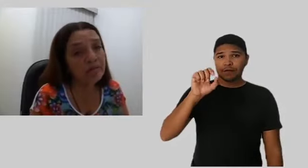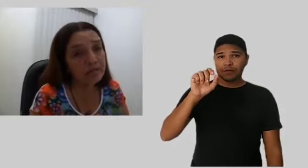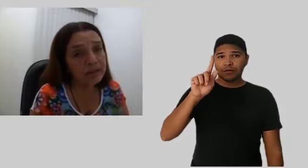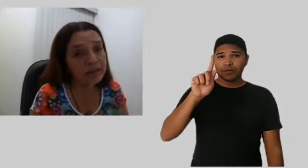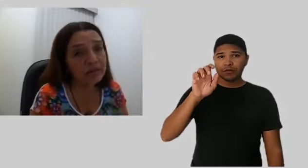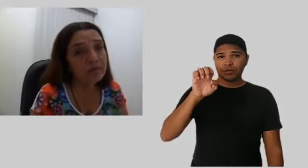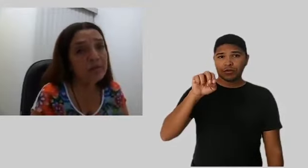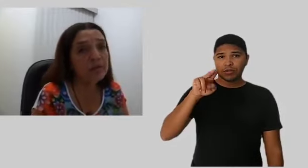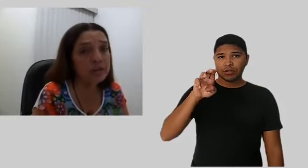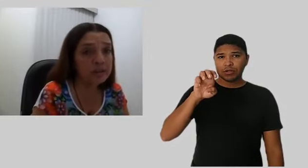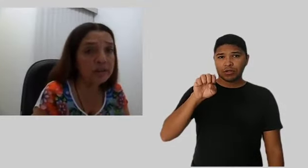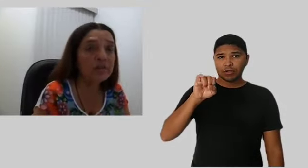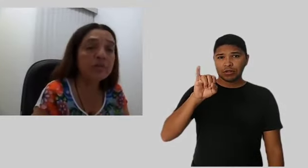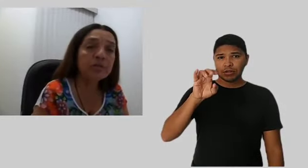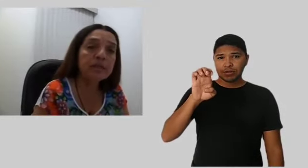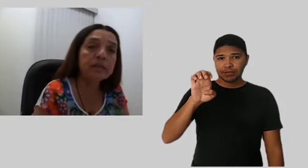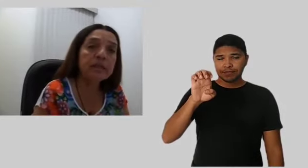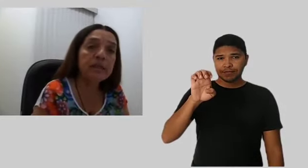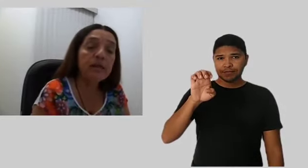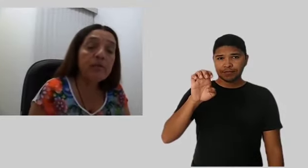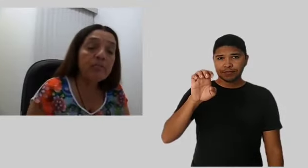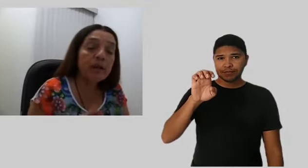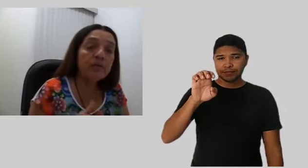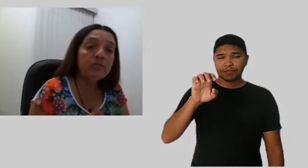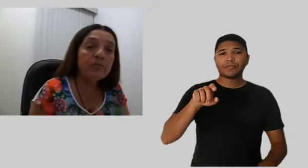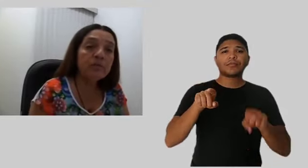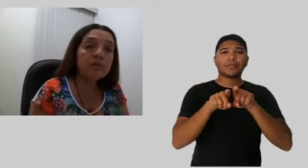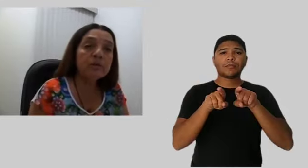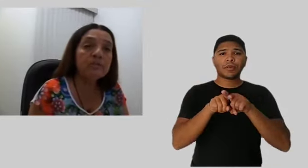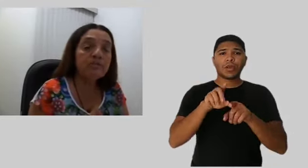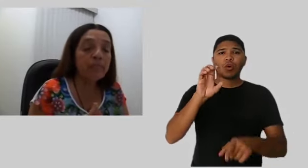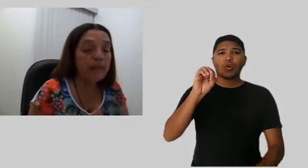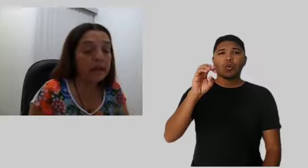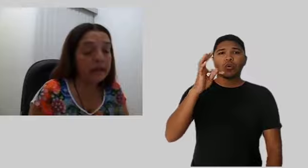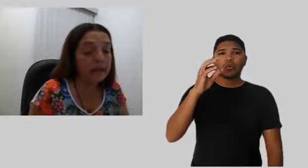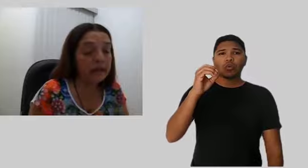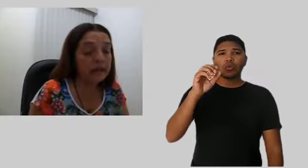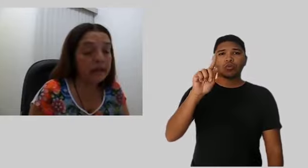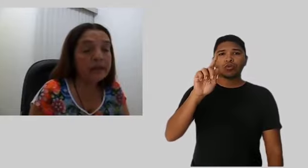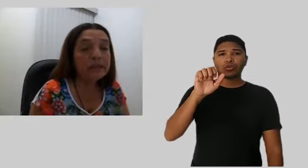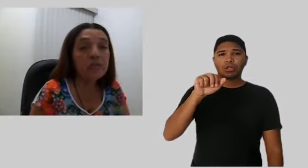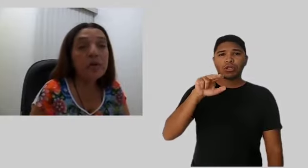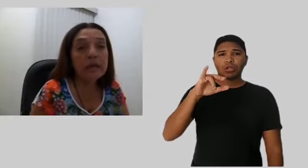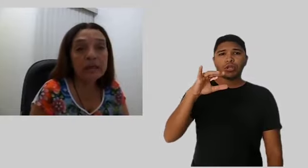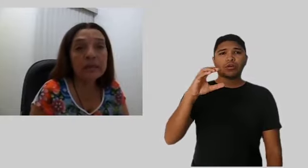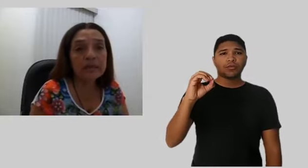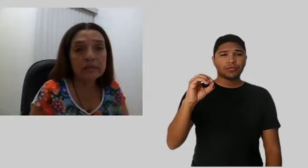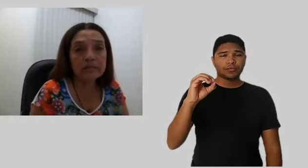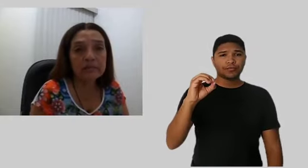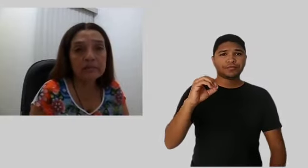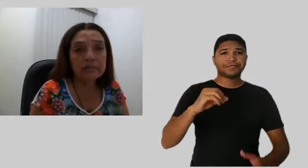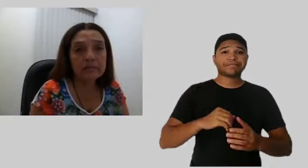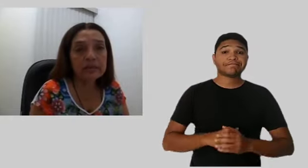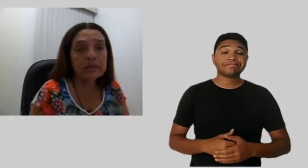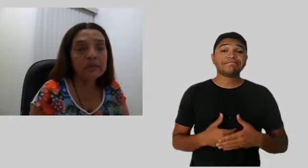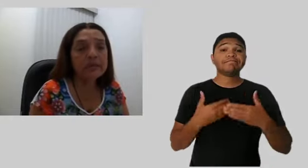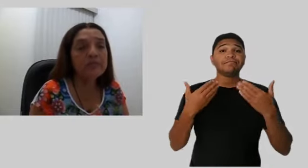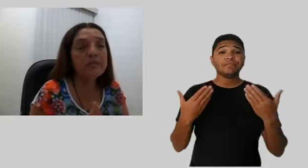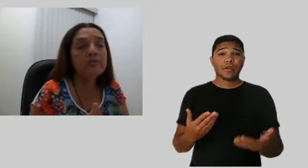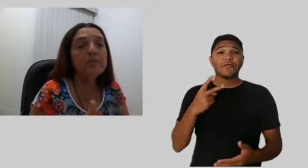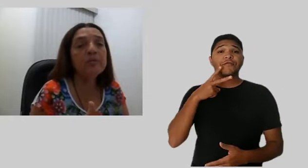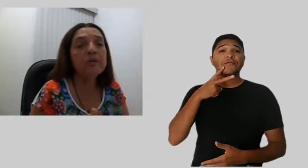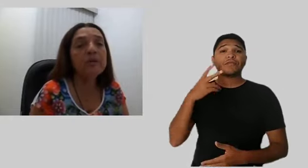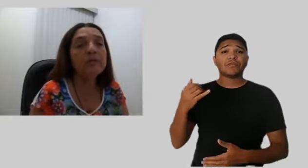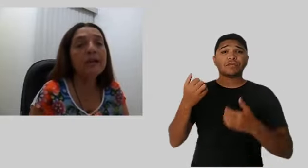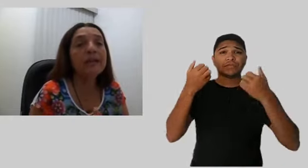nós estávamos falando anteriormente, da filogênese e da ontogênese. Para o Vygotsky, a questão orgânica, né,